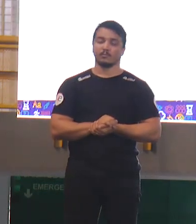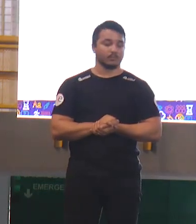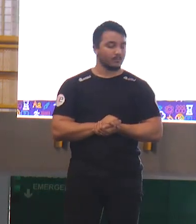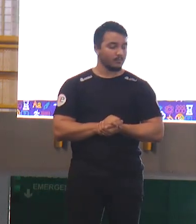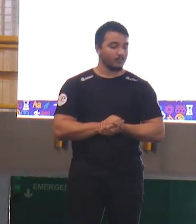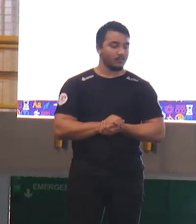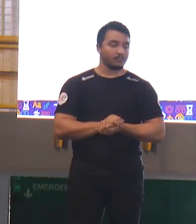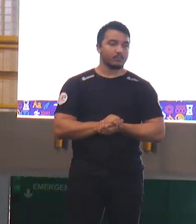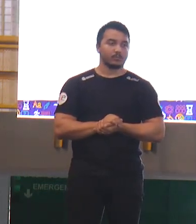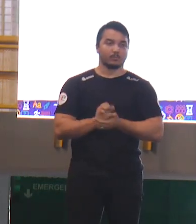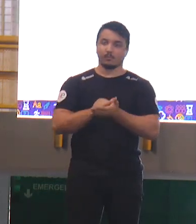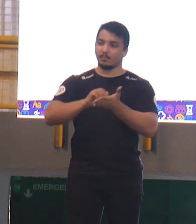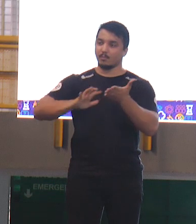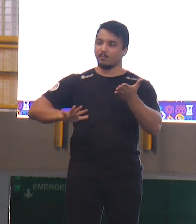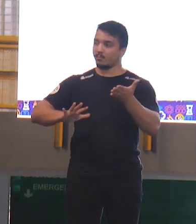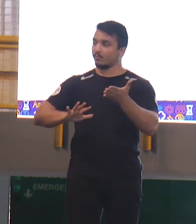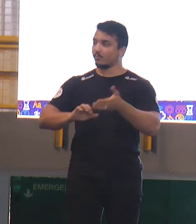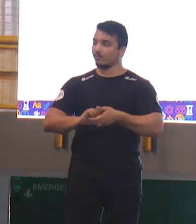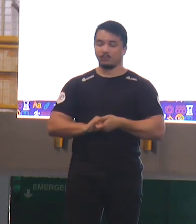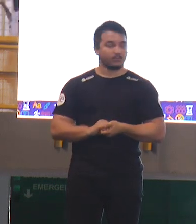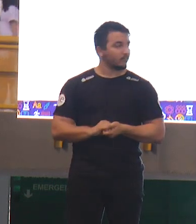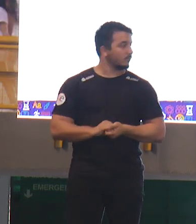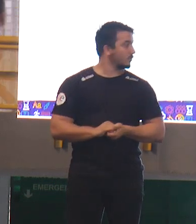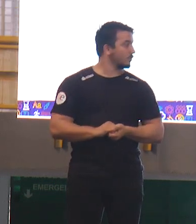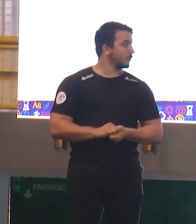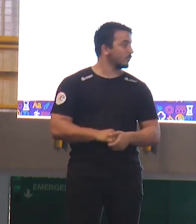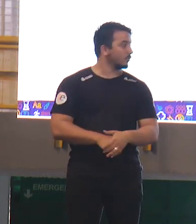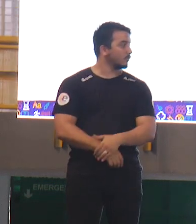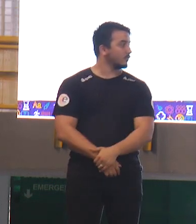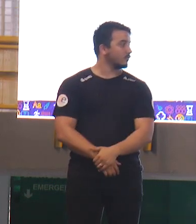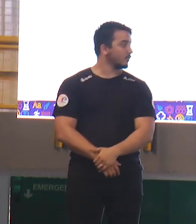Exercícios agora, né? Que oração, hein, gente?